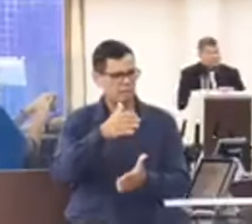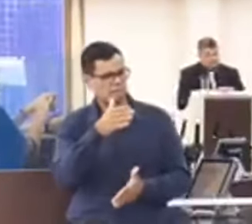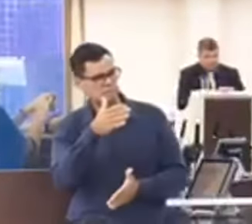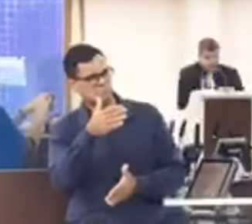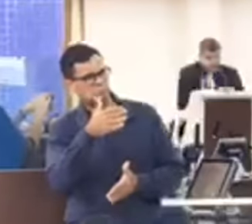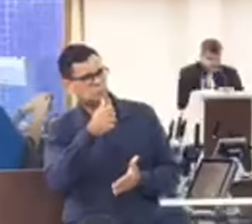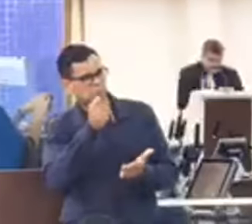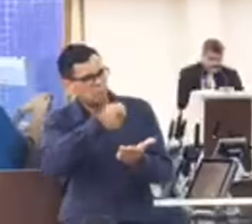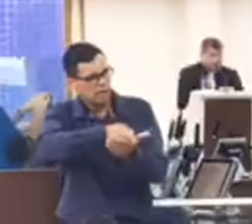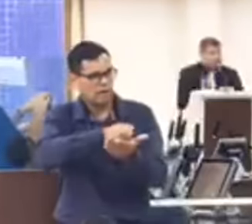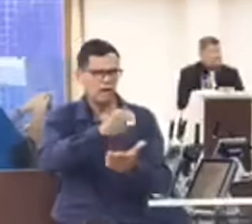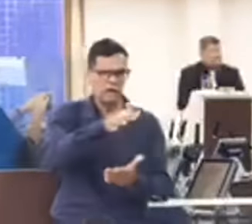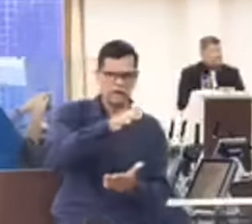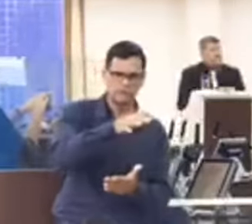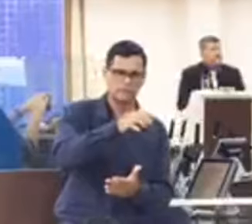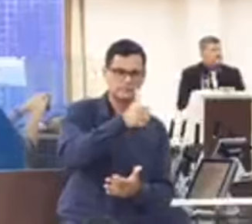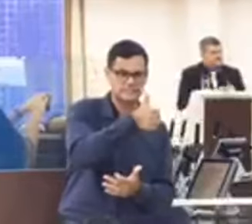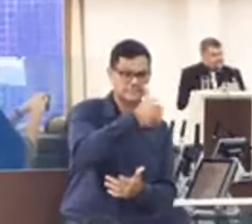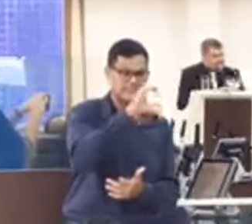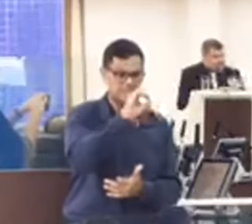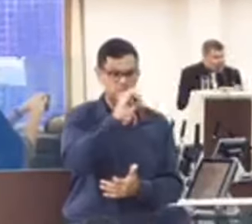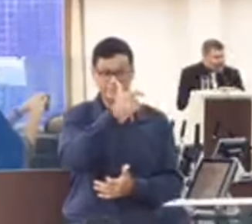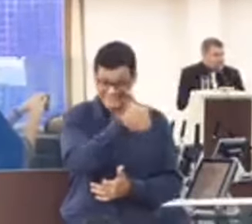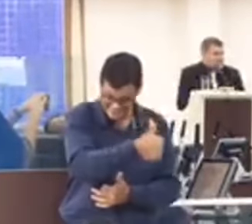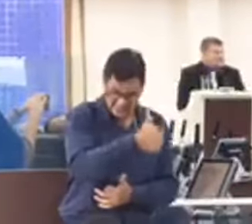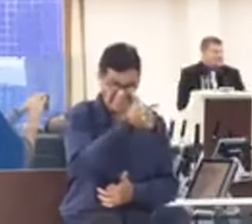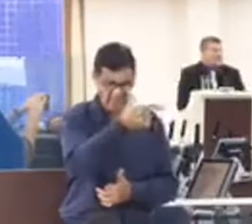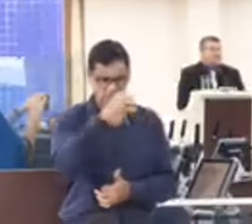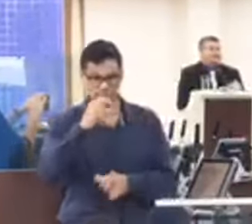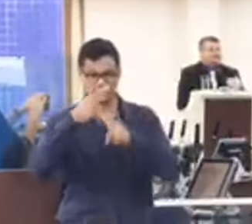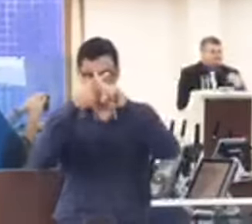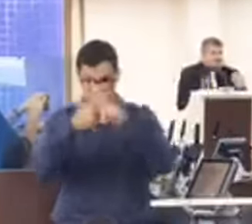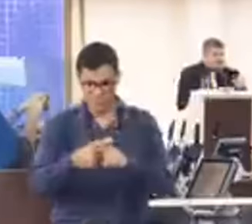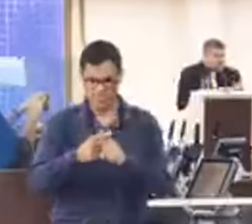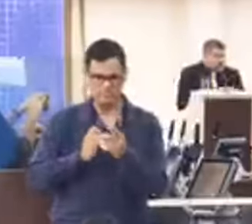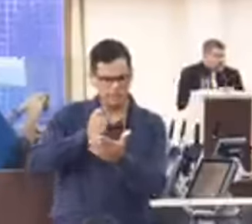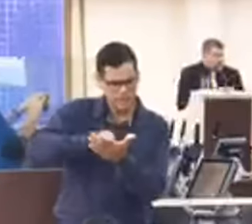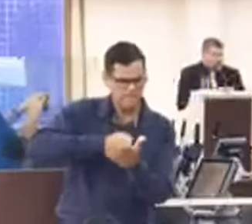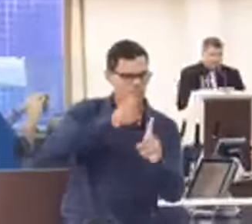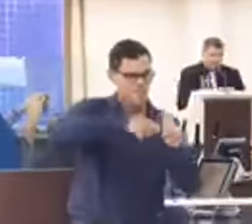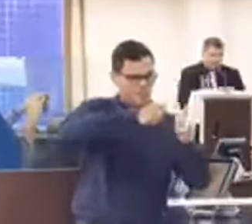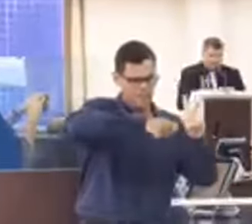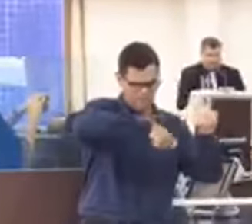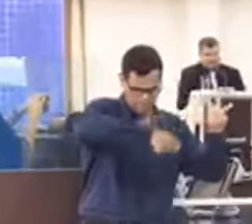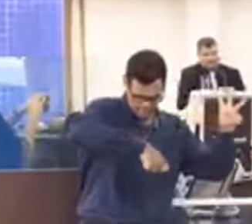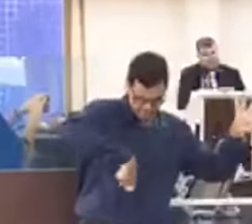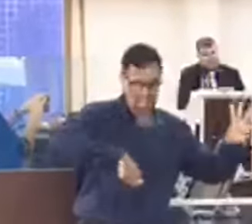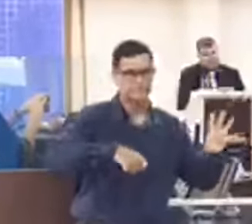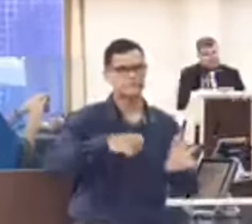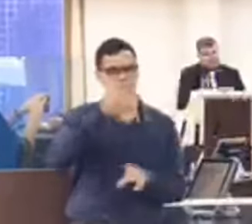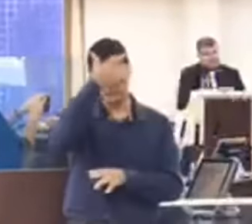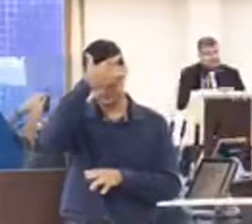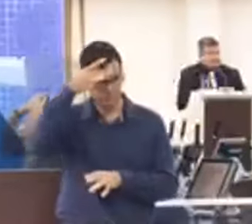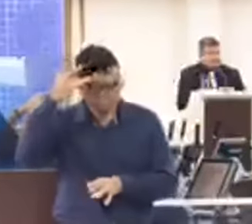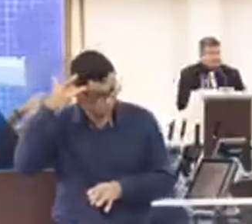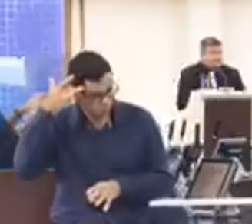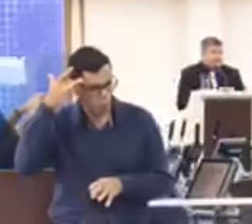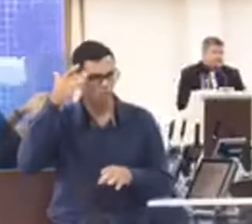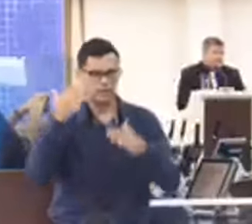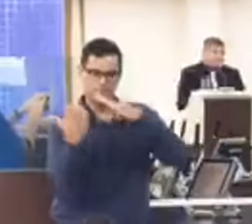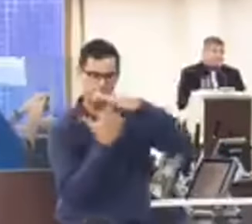120 vezes, empresas colocando em dia, as pessoas físicas colocando os seus